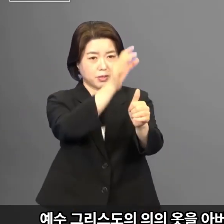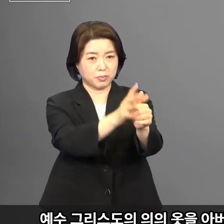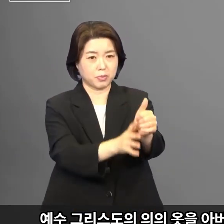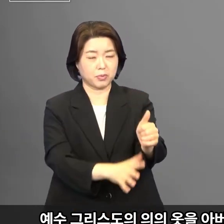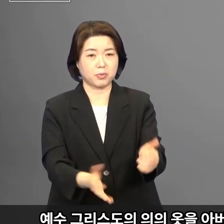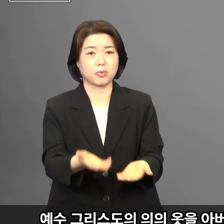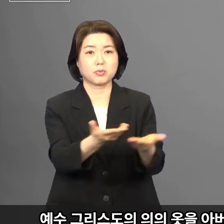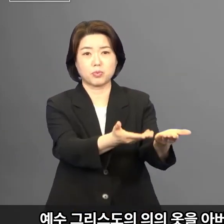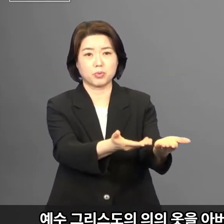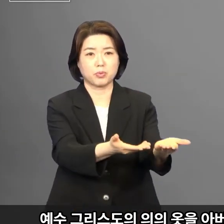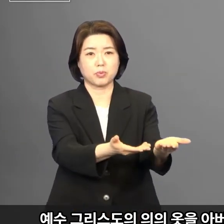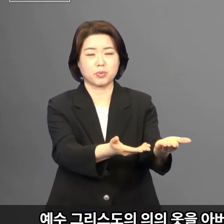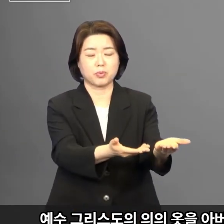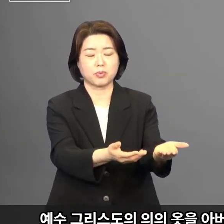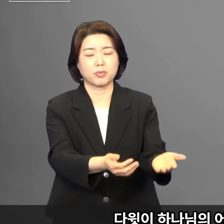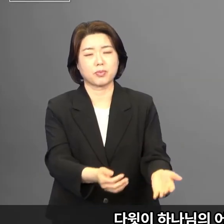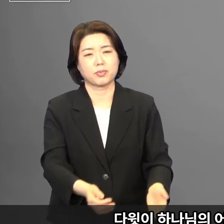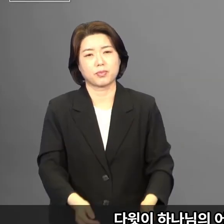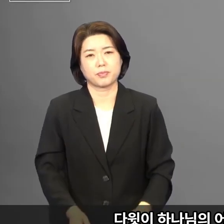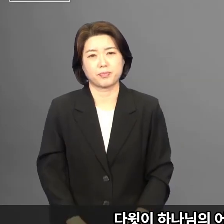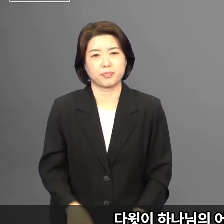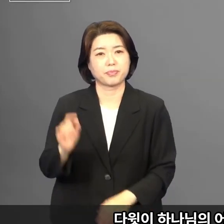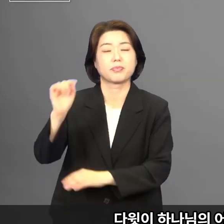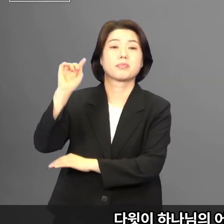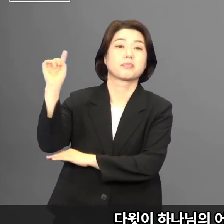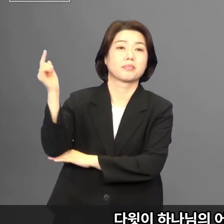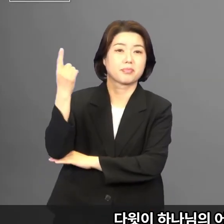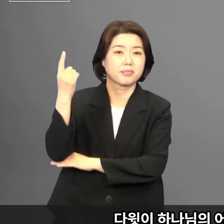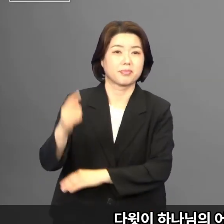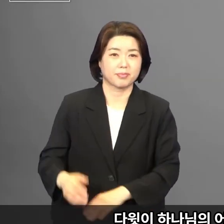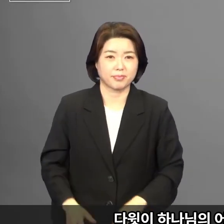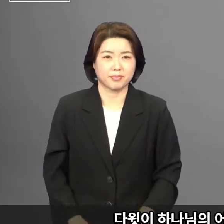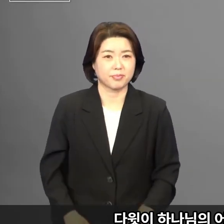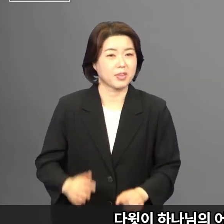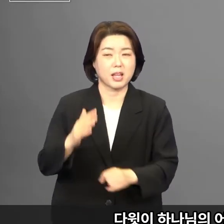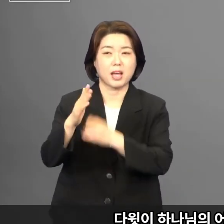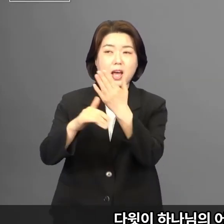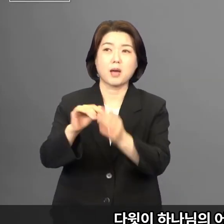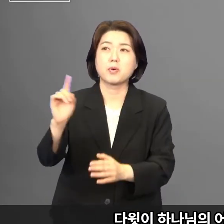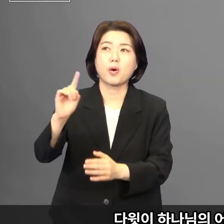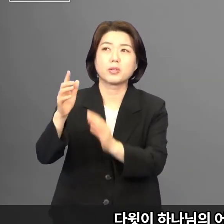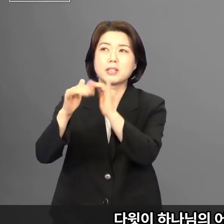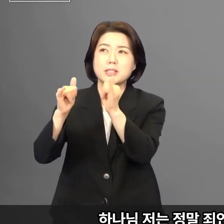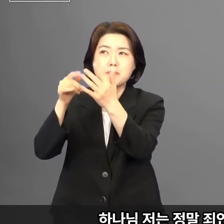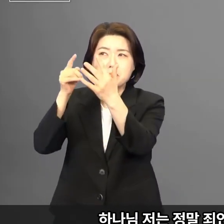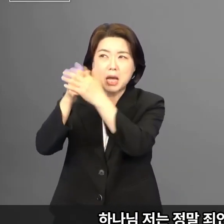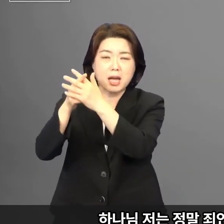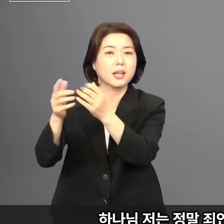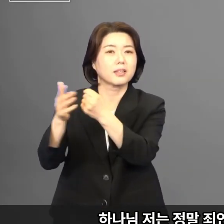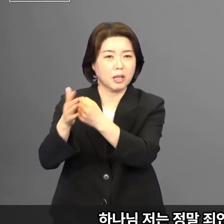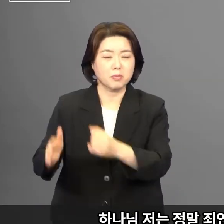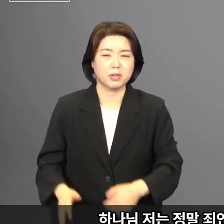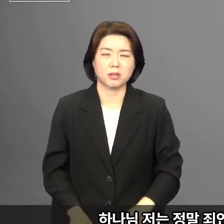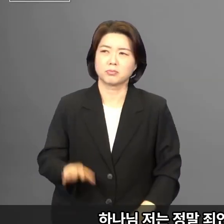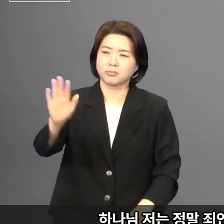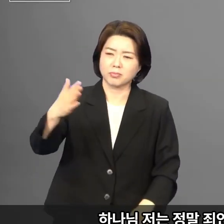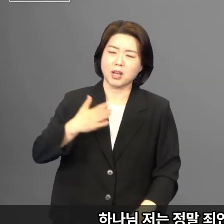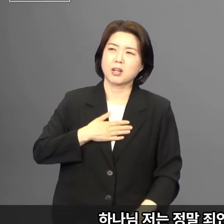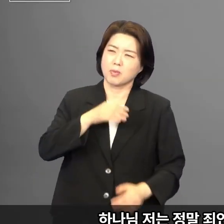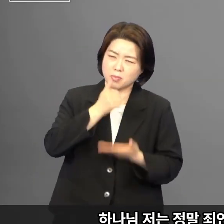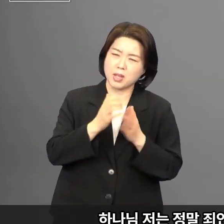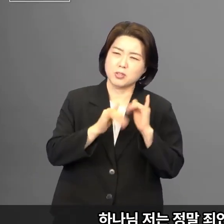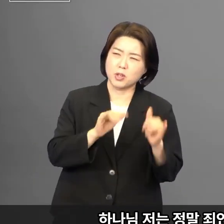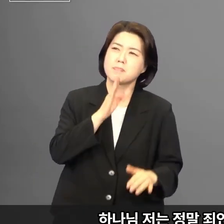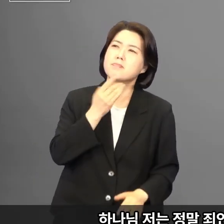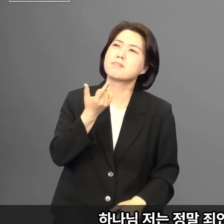입혀 주시는 거예요. 다윗이 하나님 어떤 분인지를 알았기 때문에, 하나님 저는 정말 죄인인데